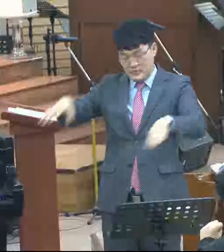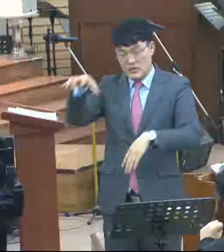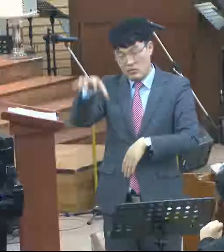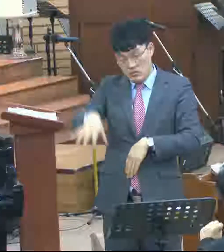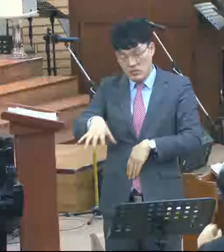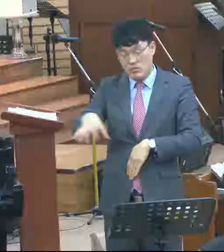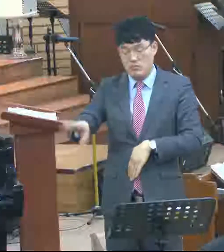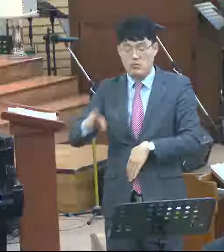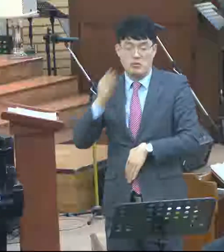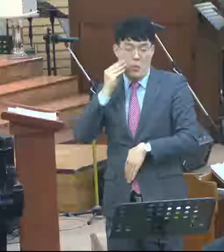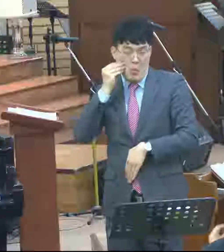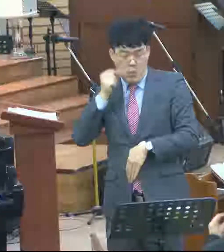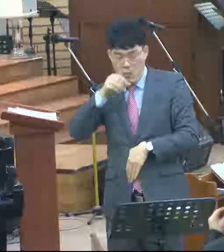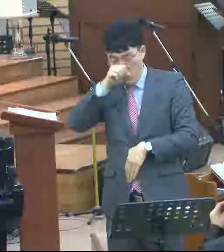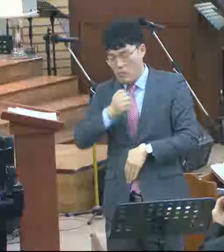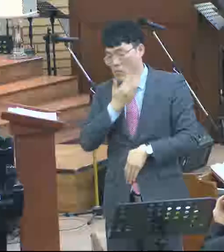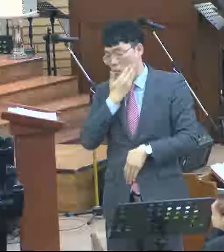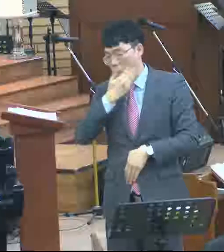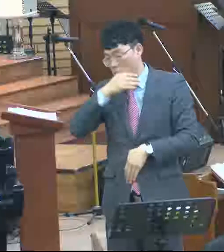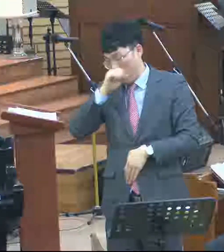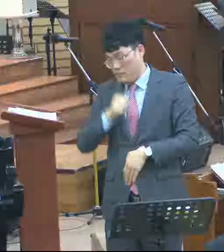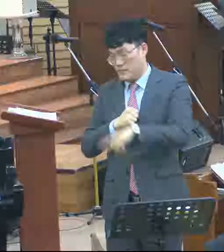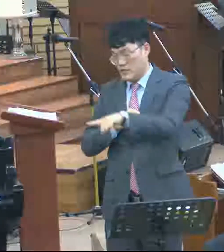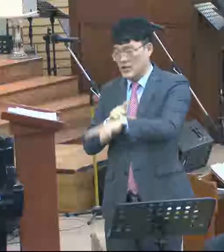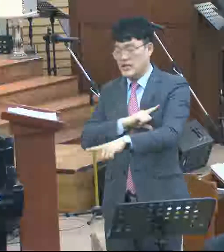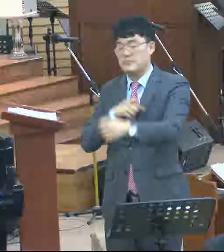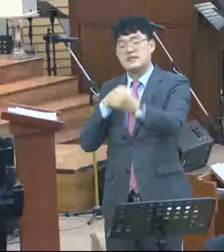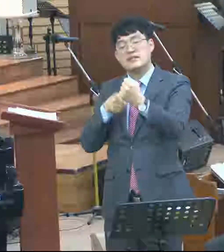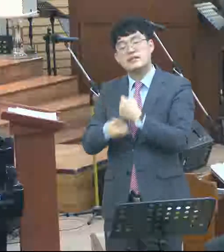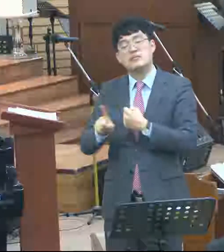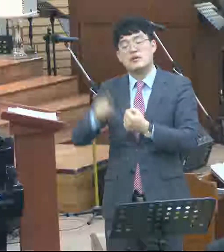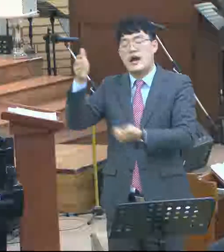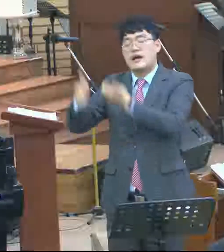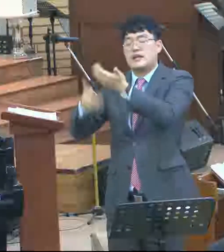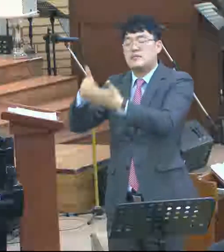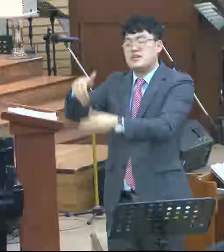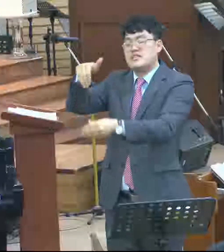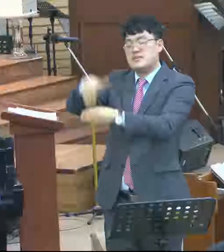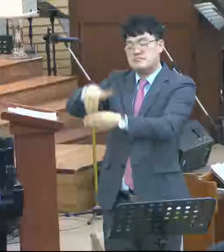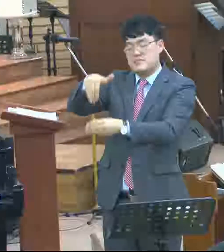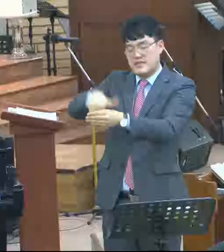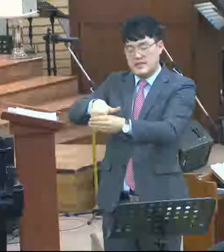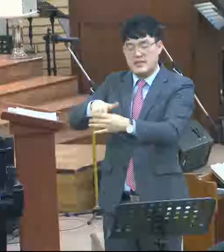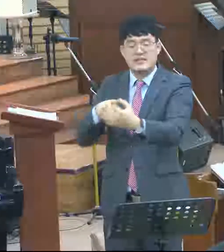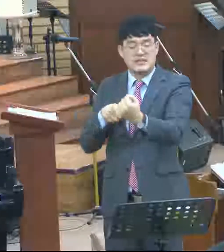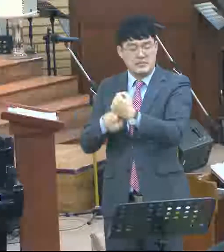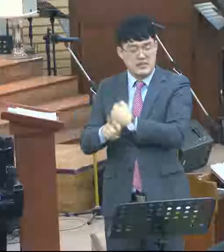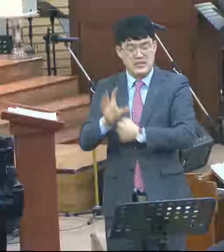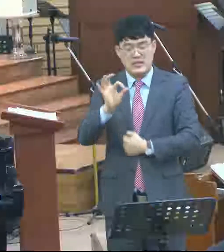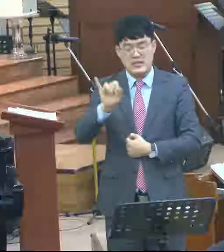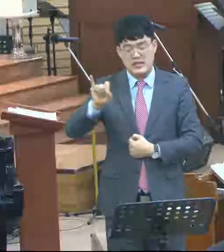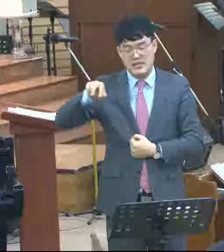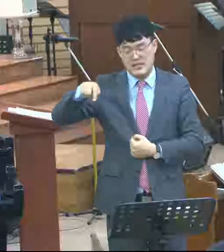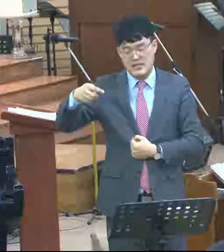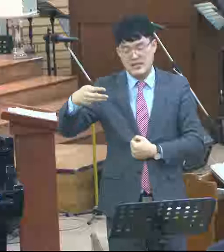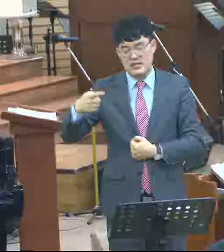이스라엘이라는 이 이름의 지명의 뜻은 하나님이 심으신다 그런 말이에요. 그러니까 굉장히